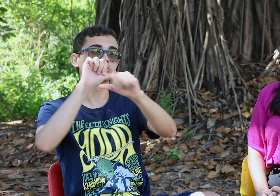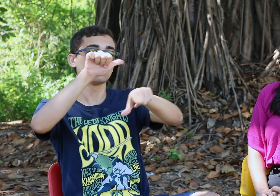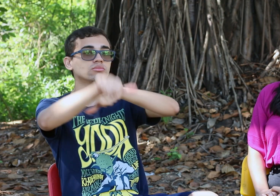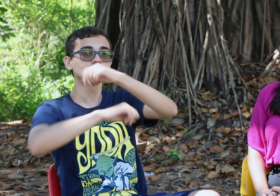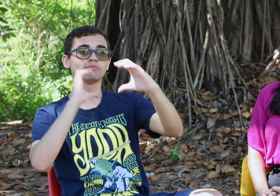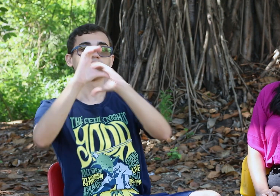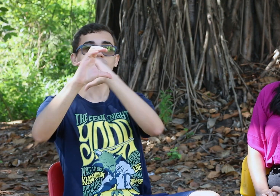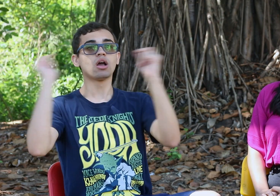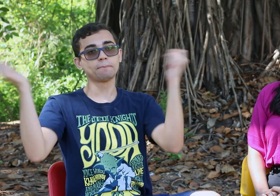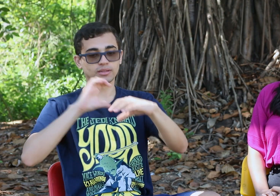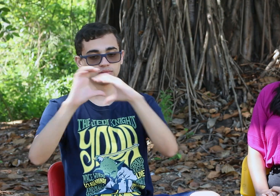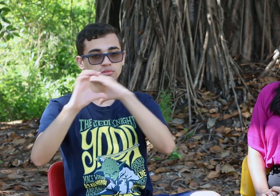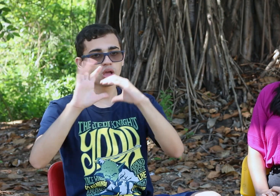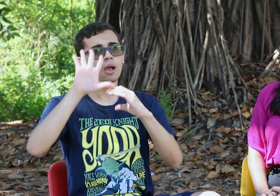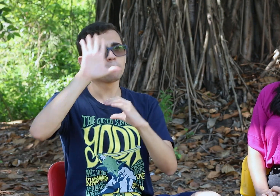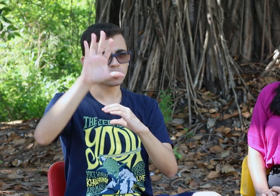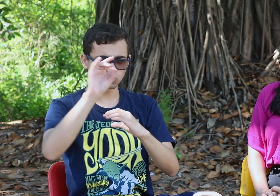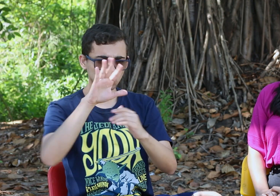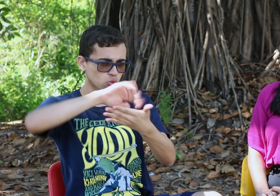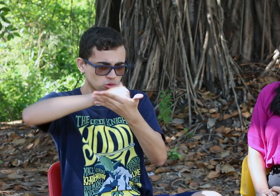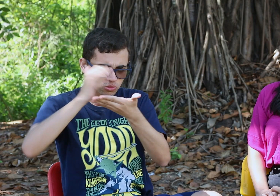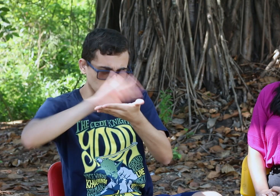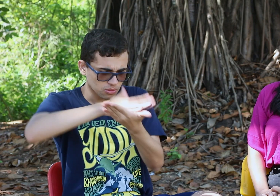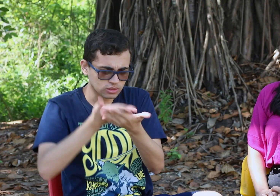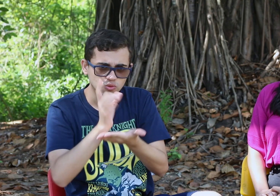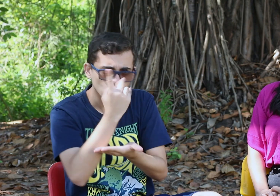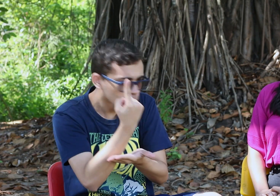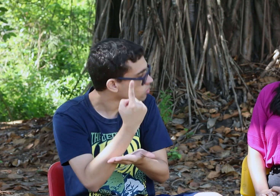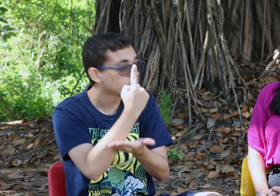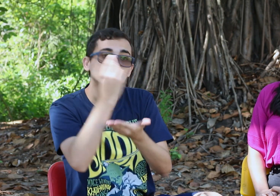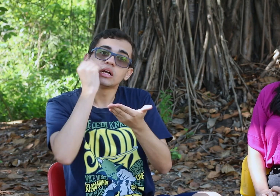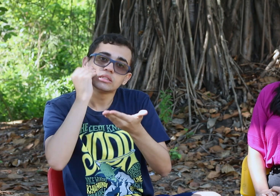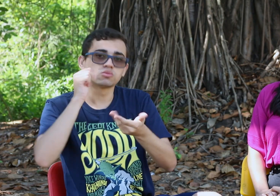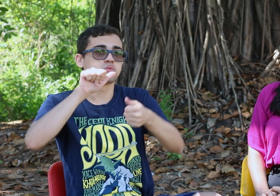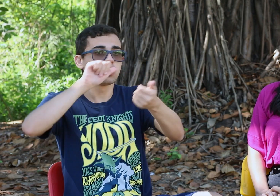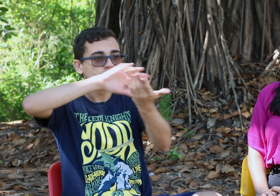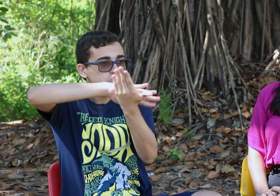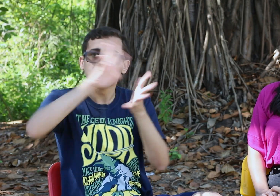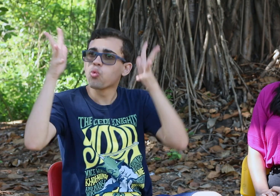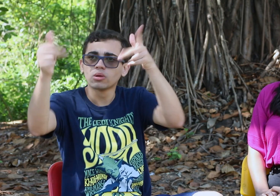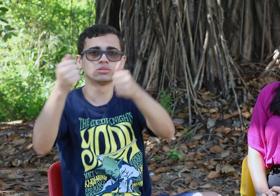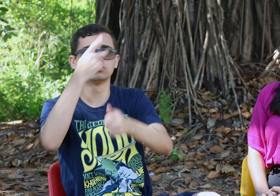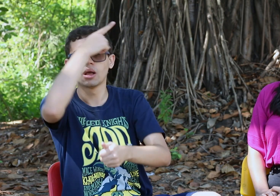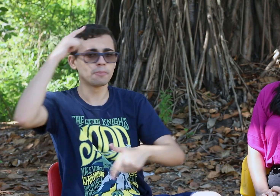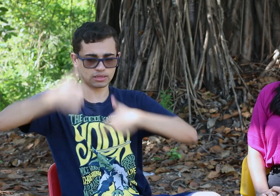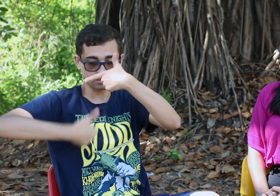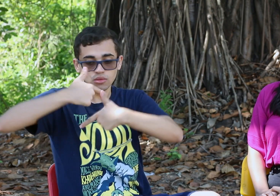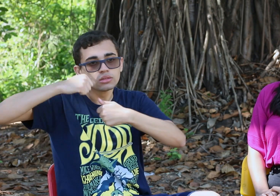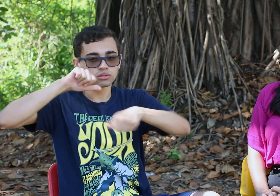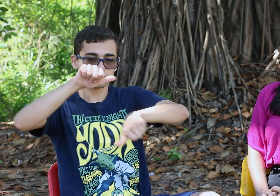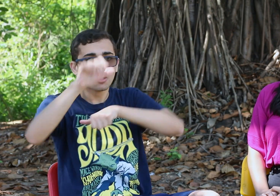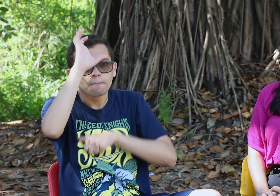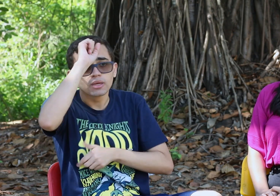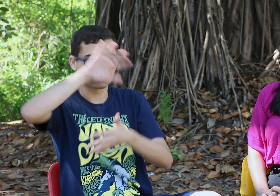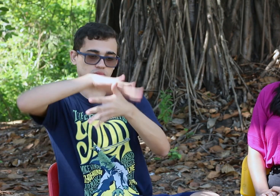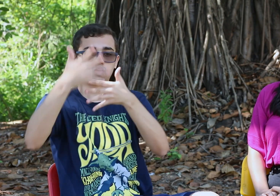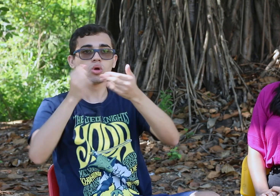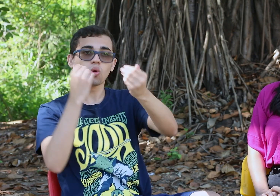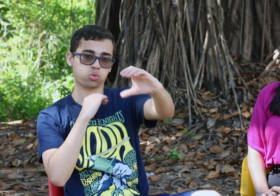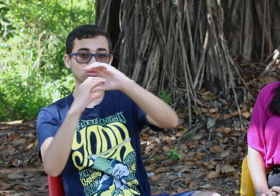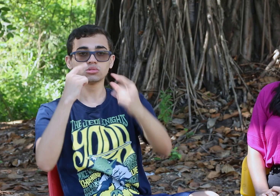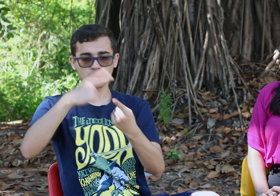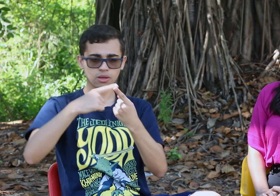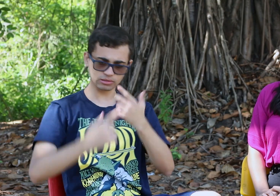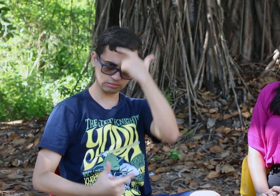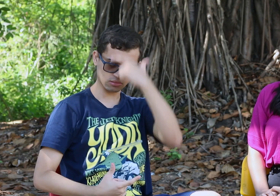essa comunicação. Não é para tirar essa barreira que existe da comunicação. O Cas Libras ele veio para fazer essa acessibilidade